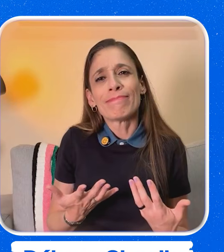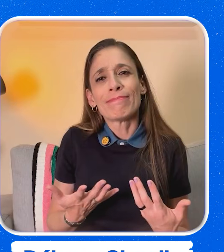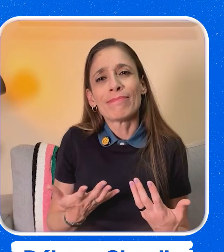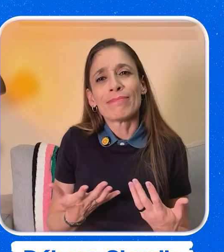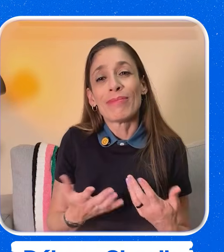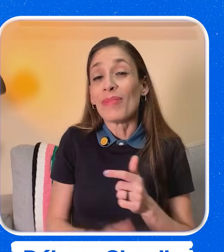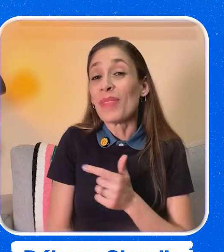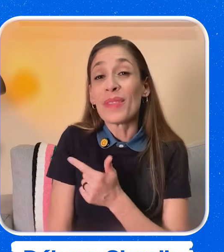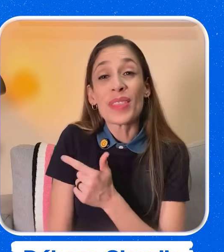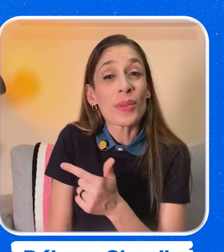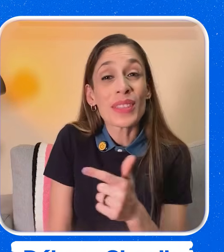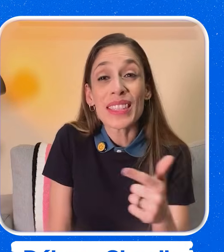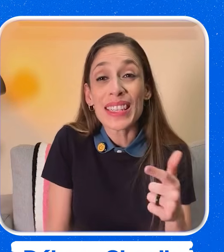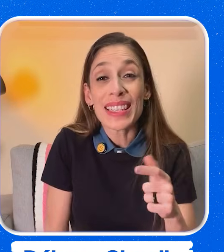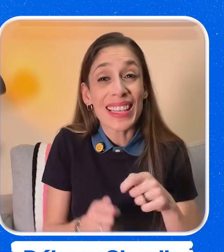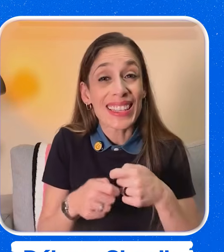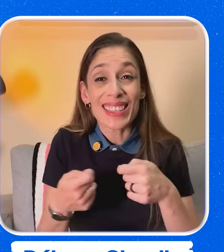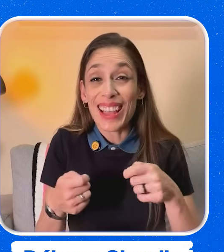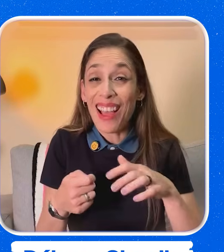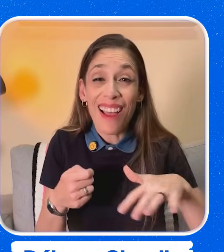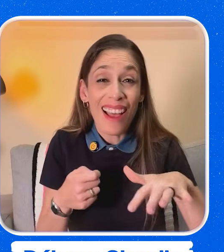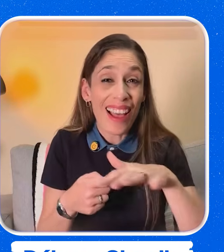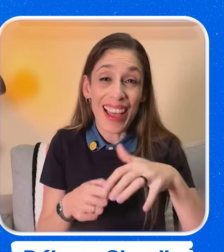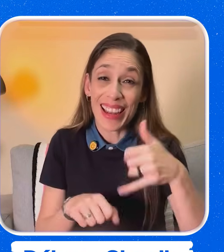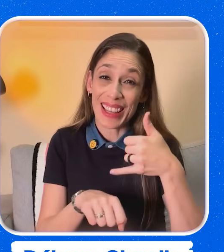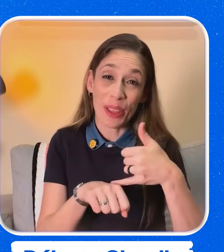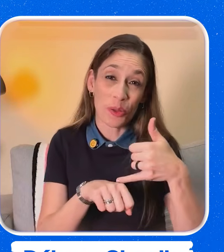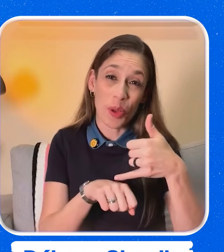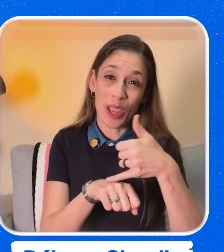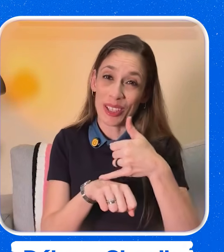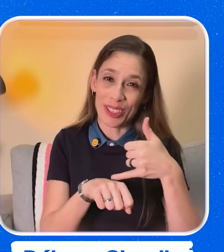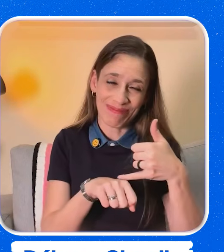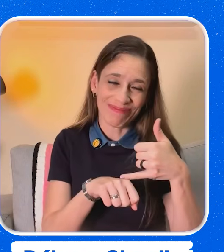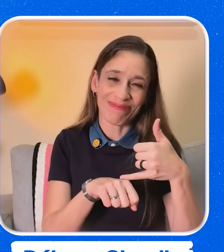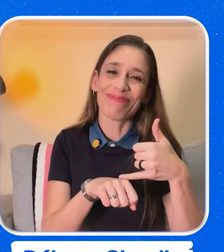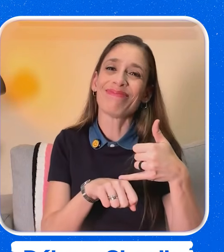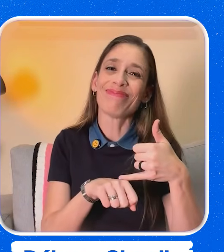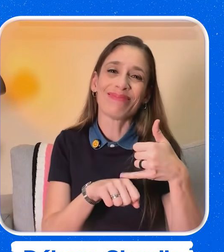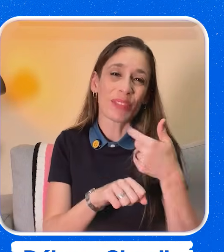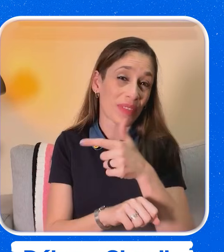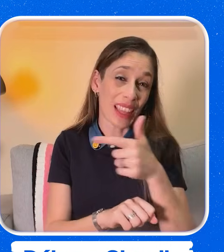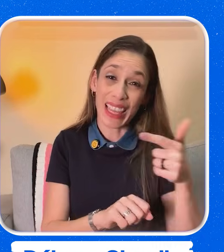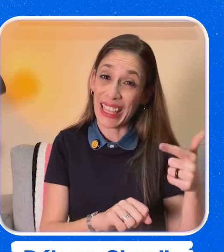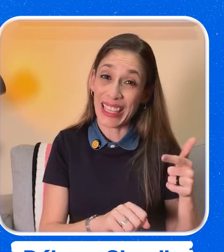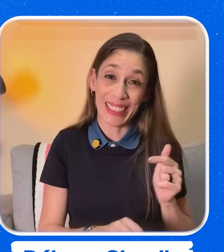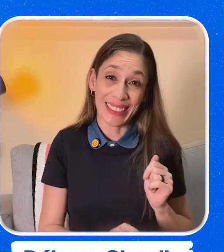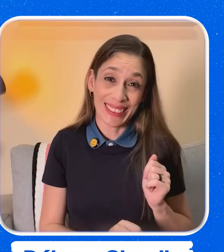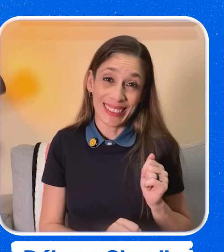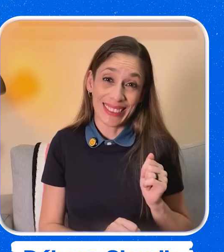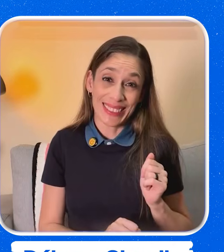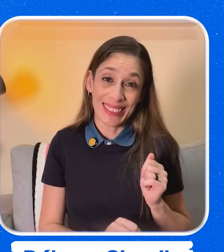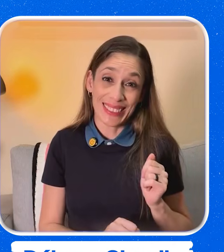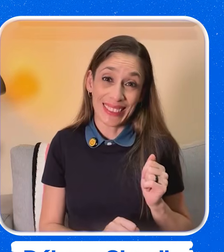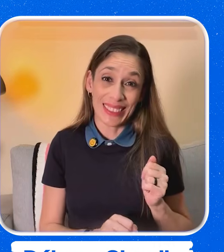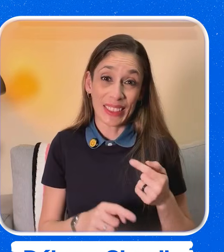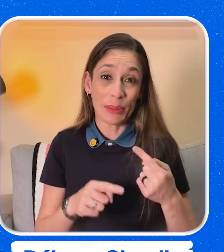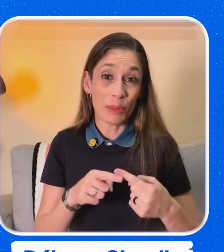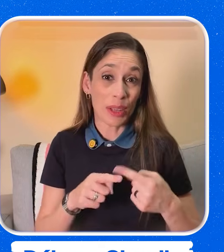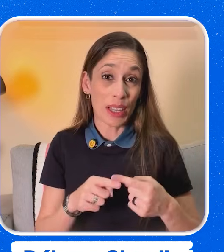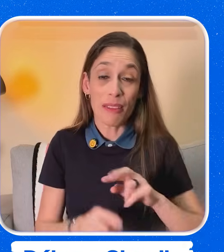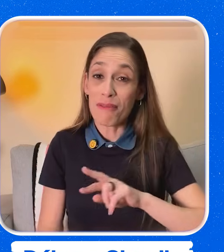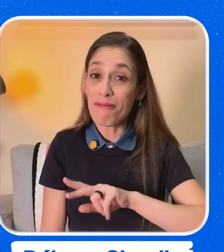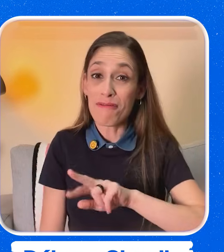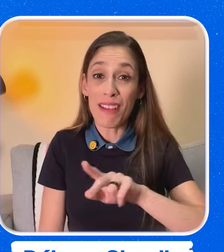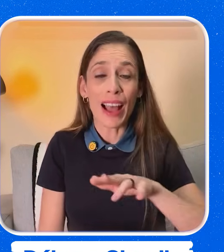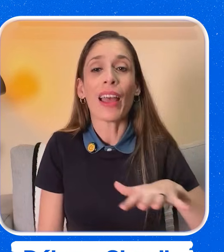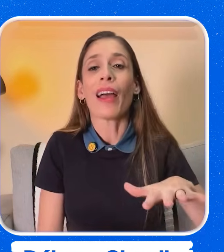não existem sinais de tatuagem, da área da tatuagem, né? Porque a gente sabe que é uma realidade de que diversas áreas não